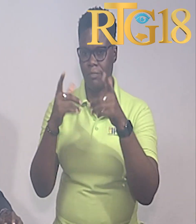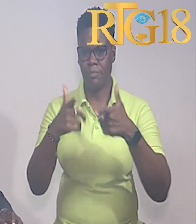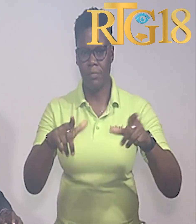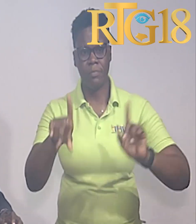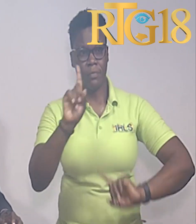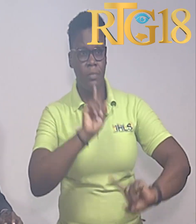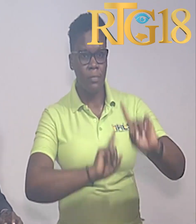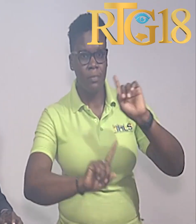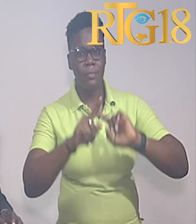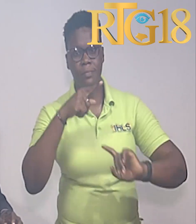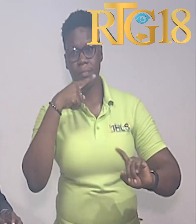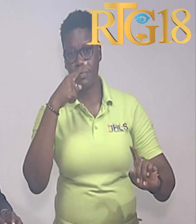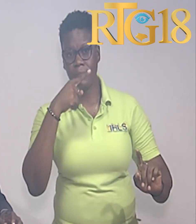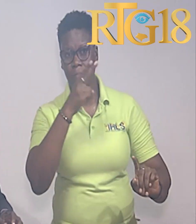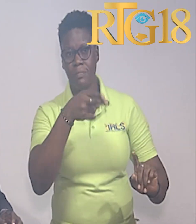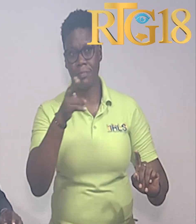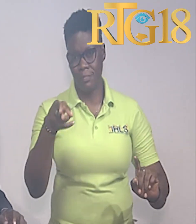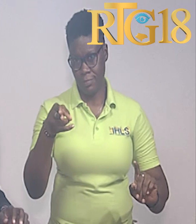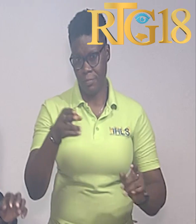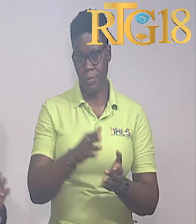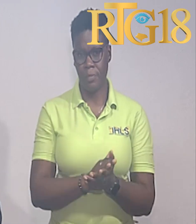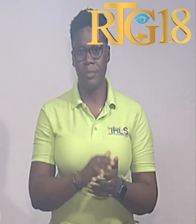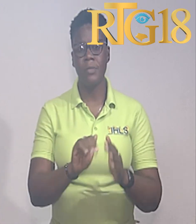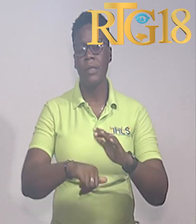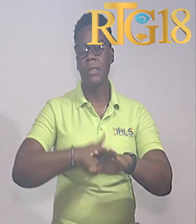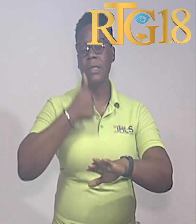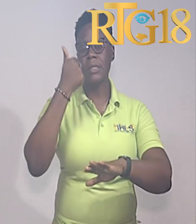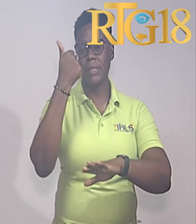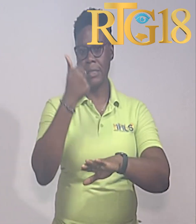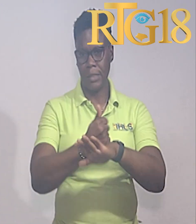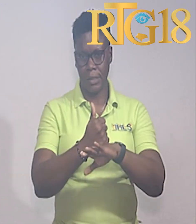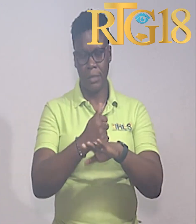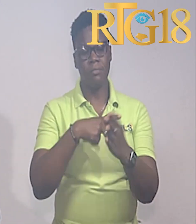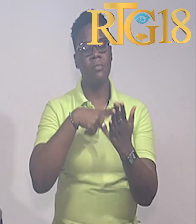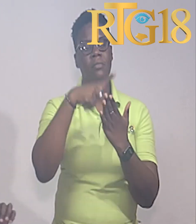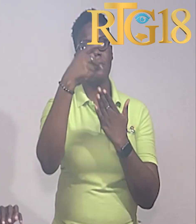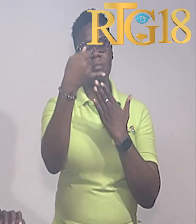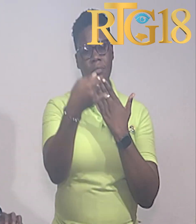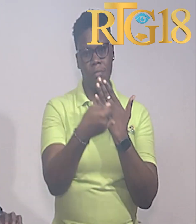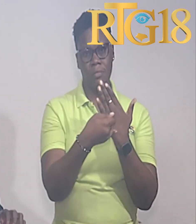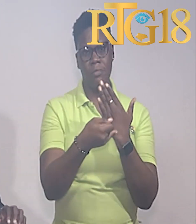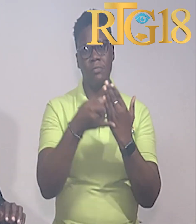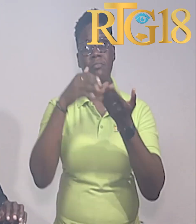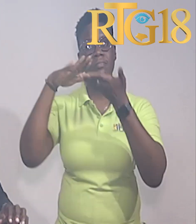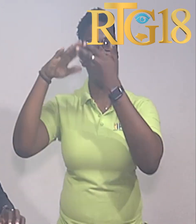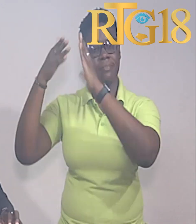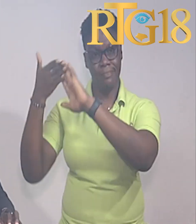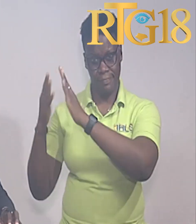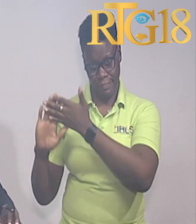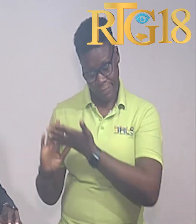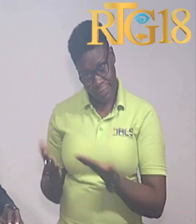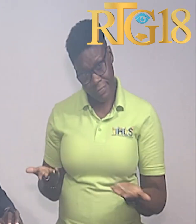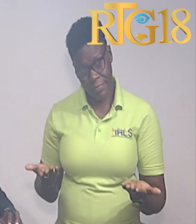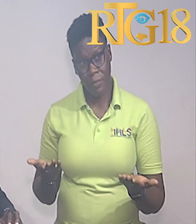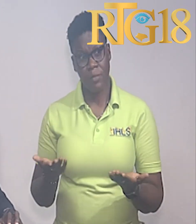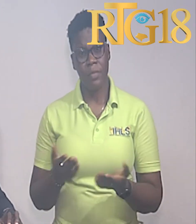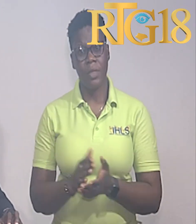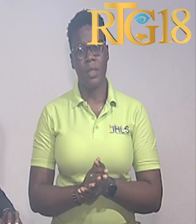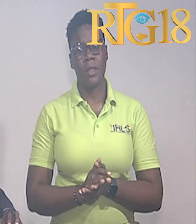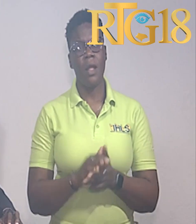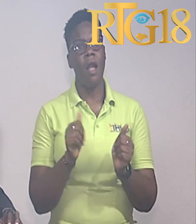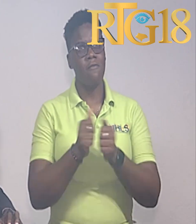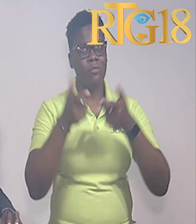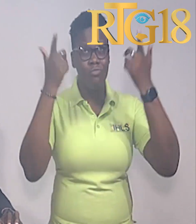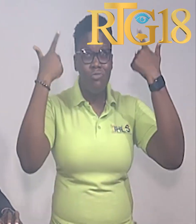des signes aux entendants, implémentation des projets à base communautaire, bien entendu avec des